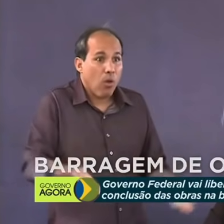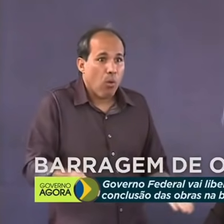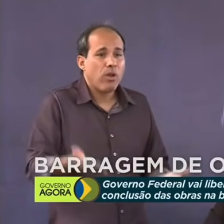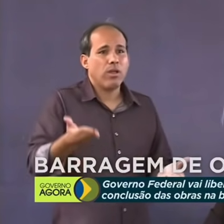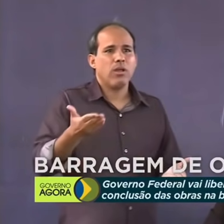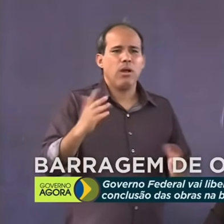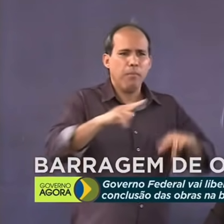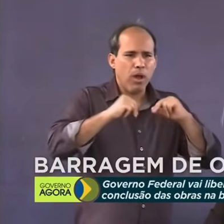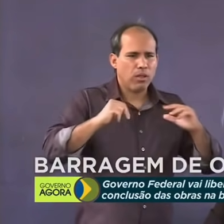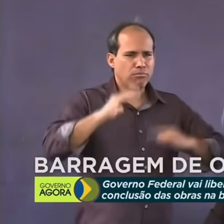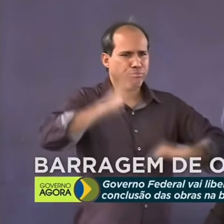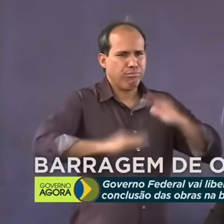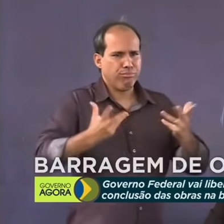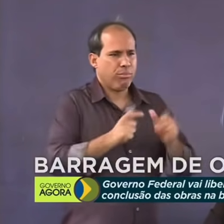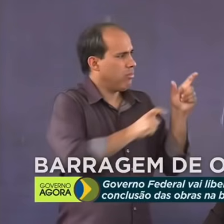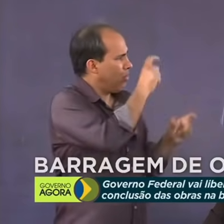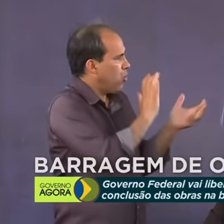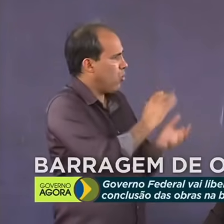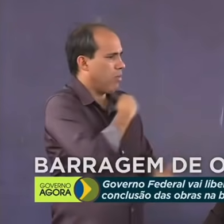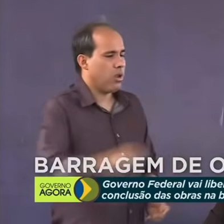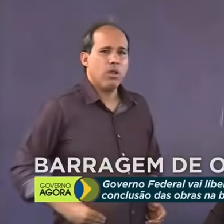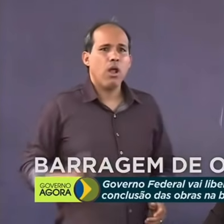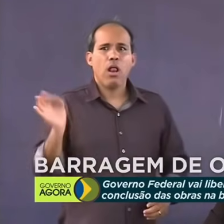graças às qualidades dos nossos ministros, não temos